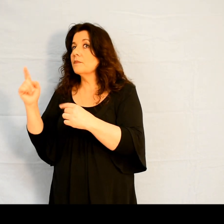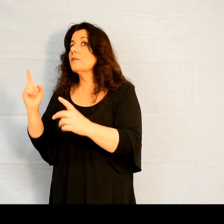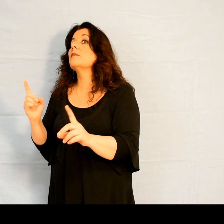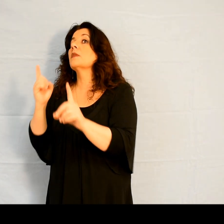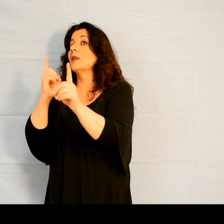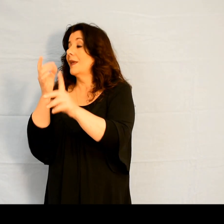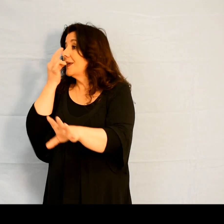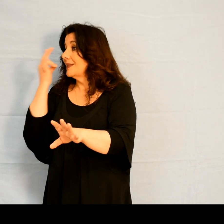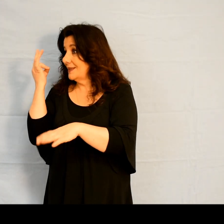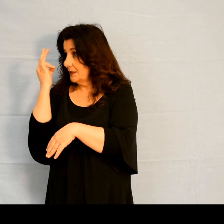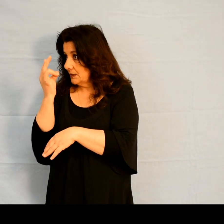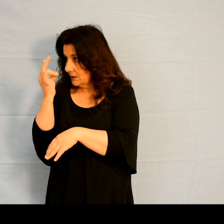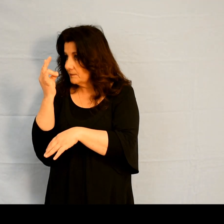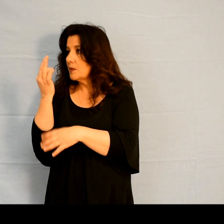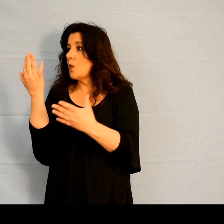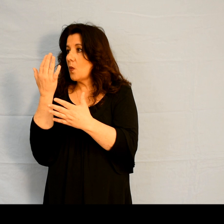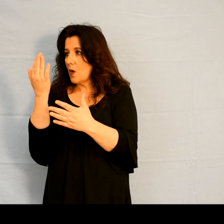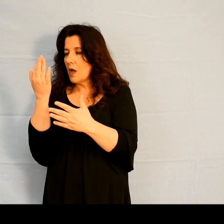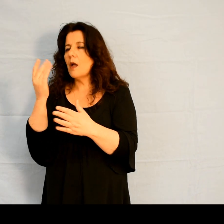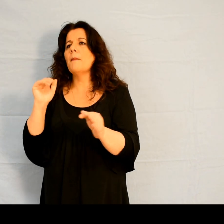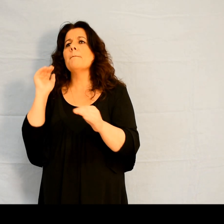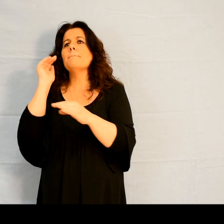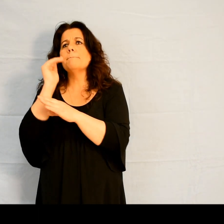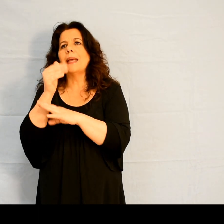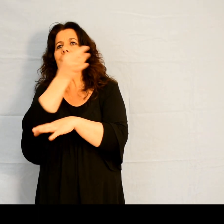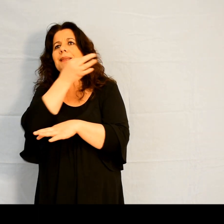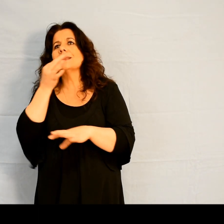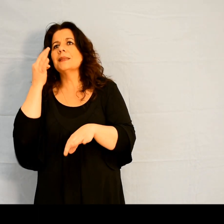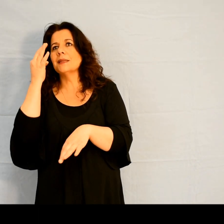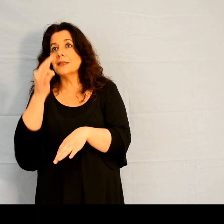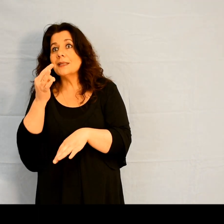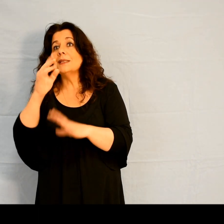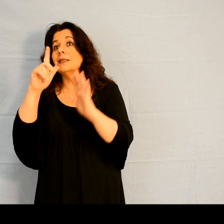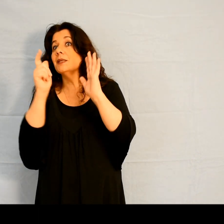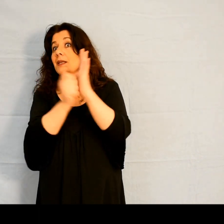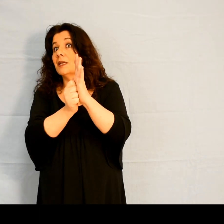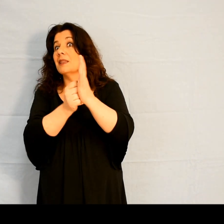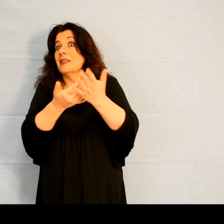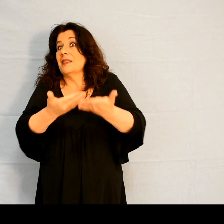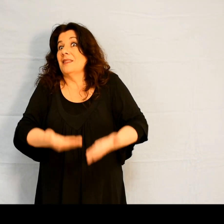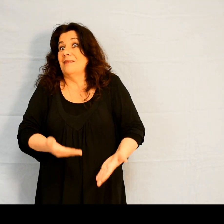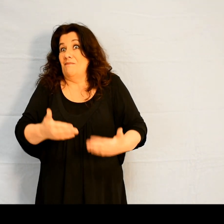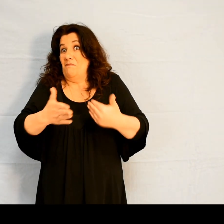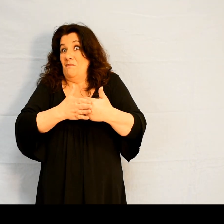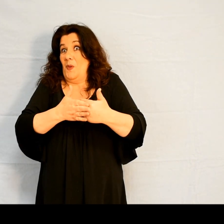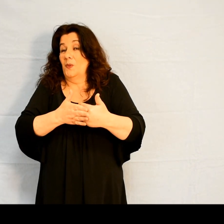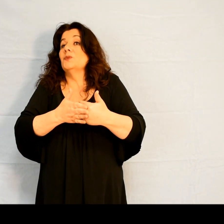dire : mon temps est proche. C'est chez toi que je veux célébrer la Pâque avec mes